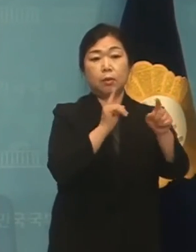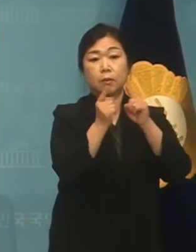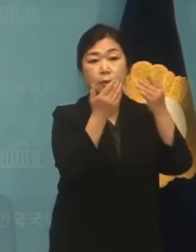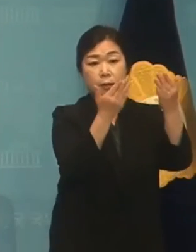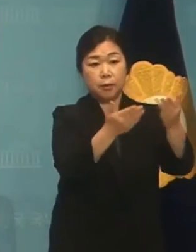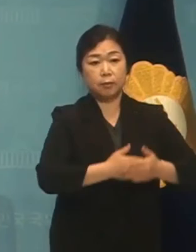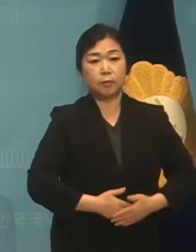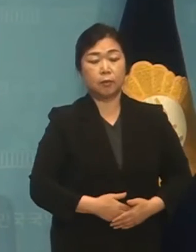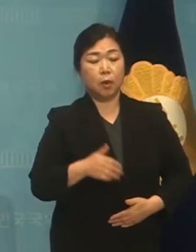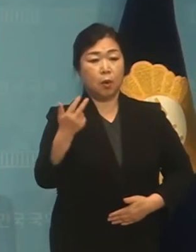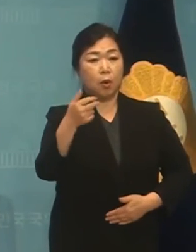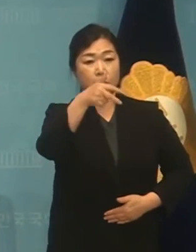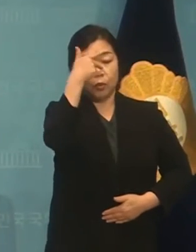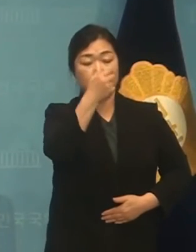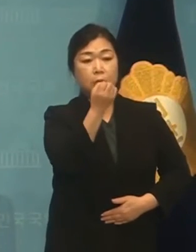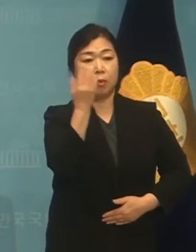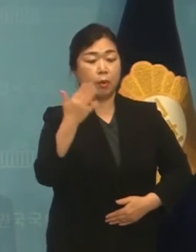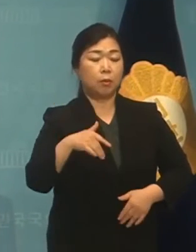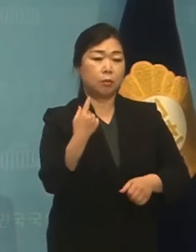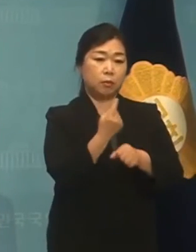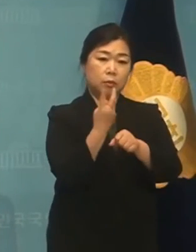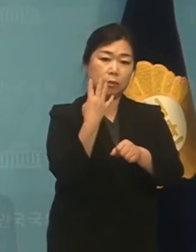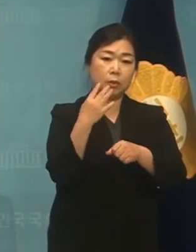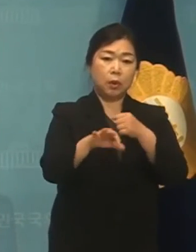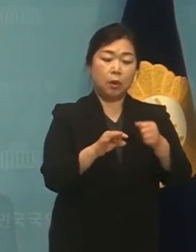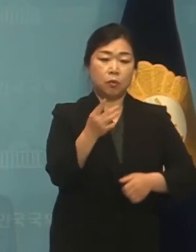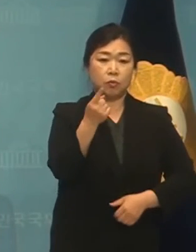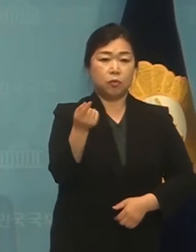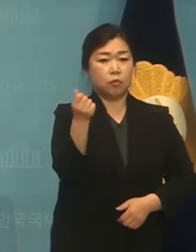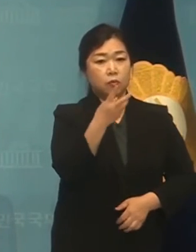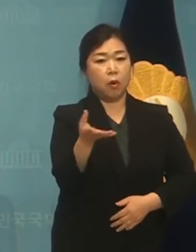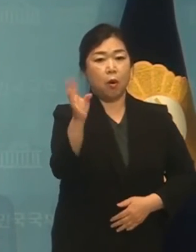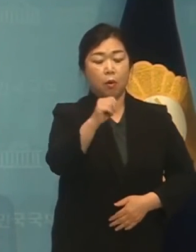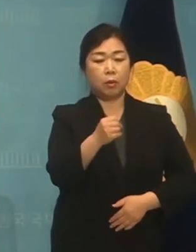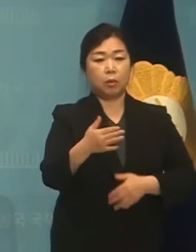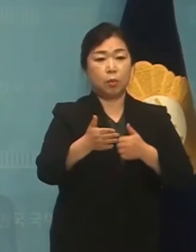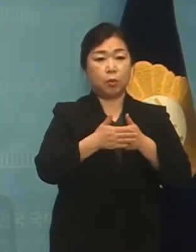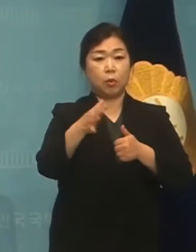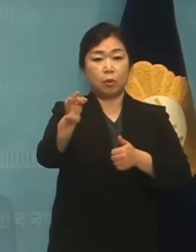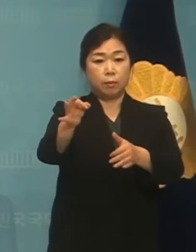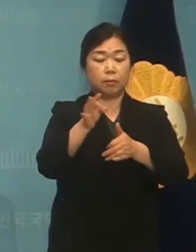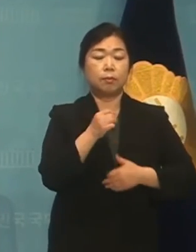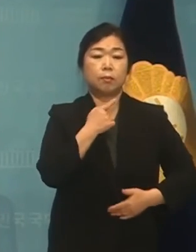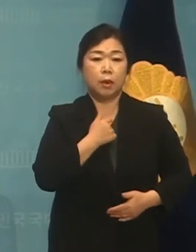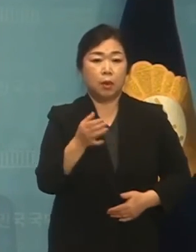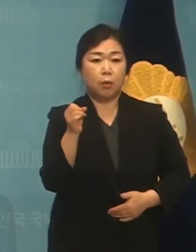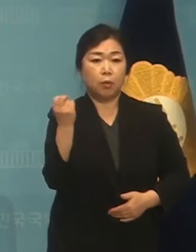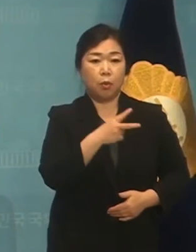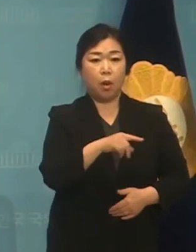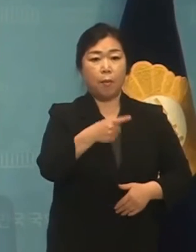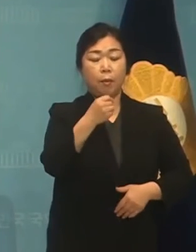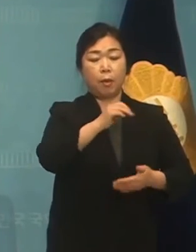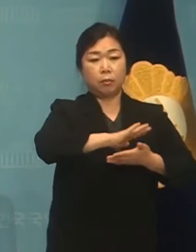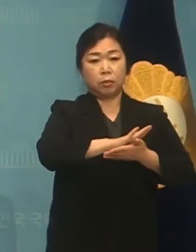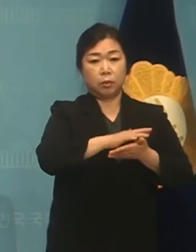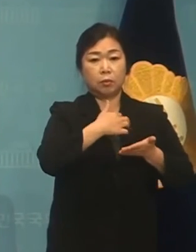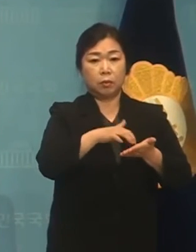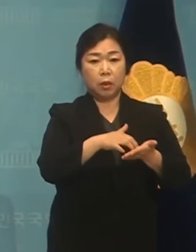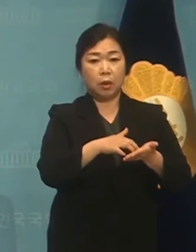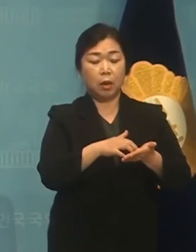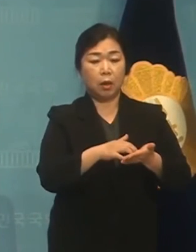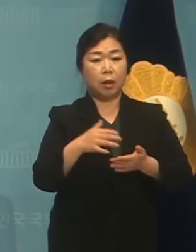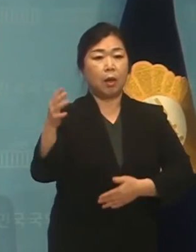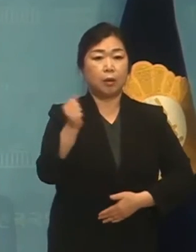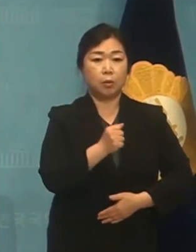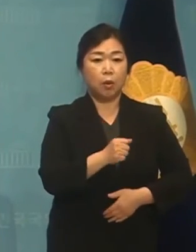요청합니다. 조선일보는 매년 수억 원의 신문유통 보조금을 지급받았고 100만 부가 넘는 조작된